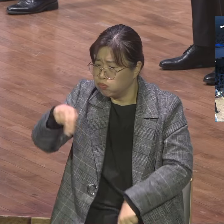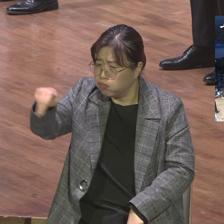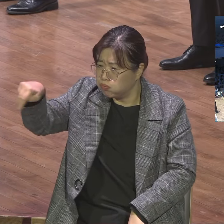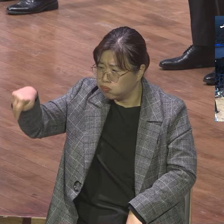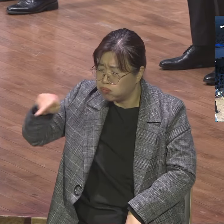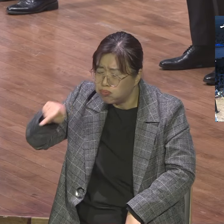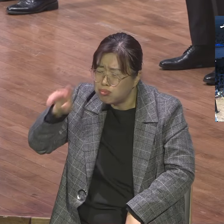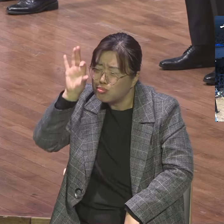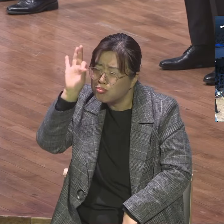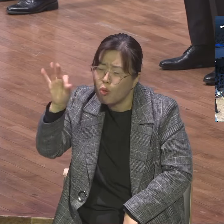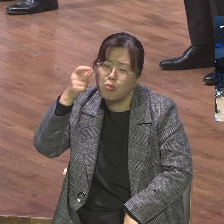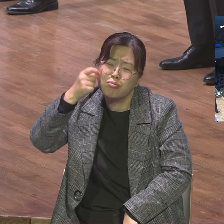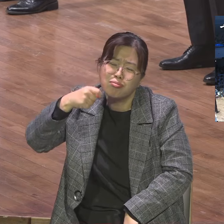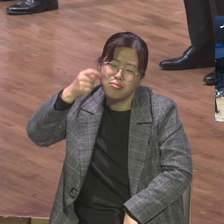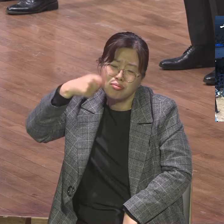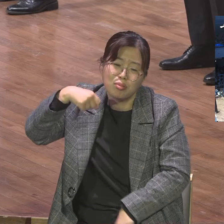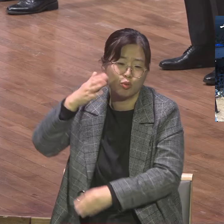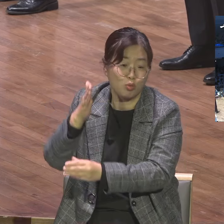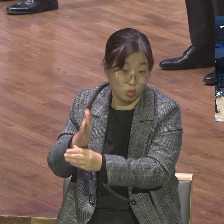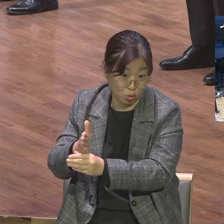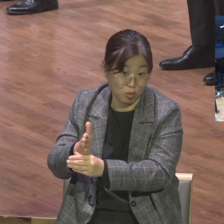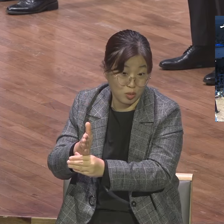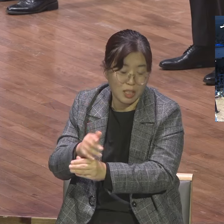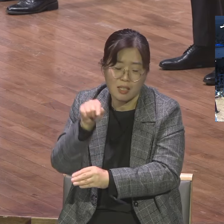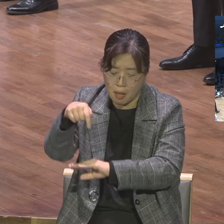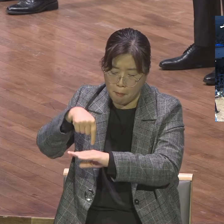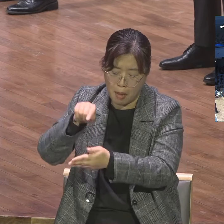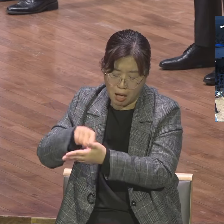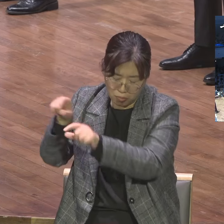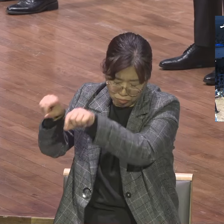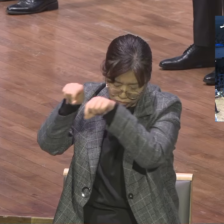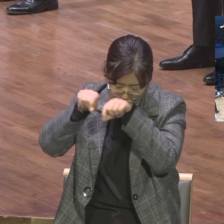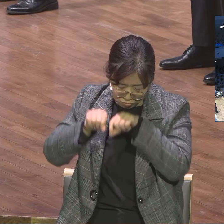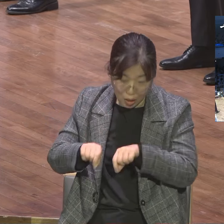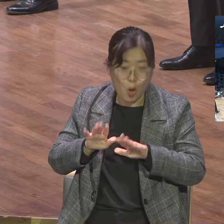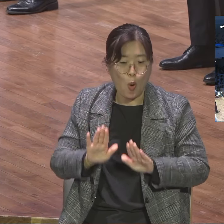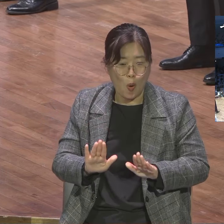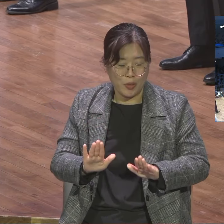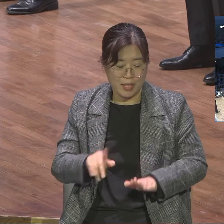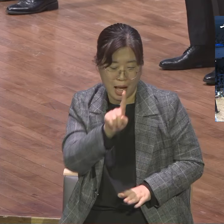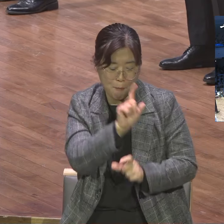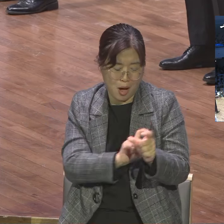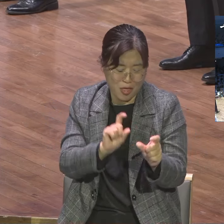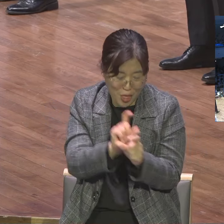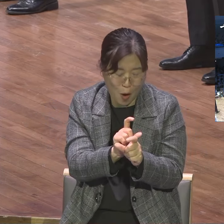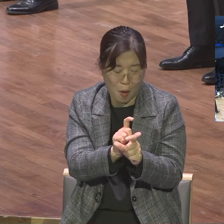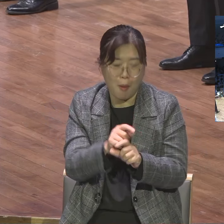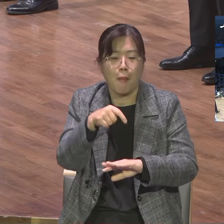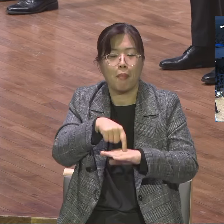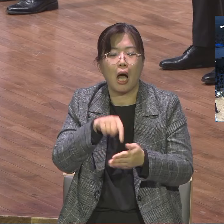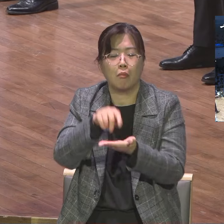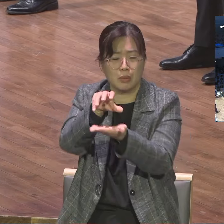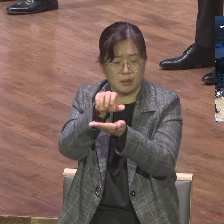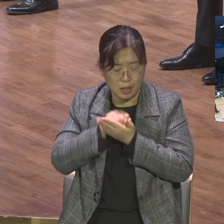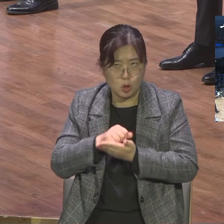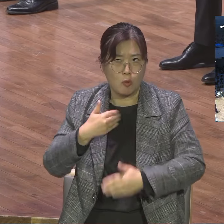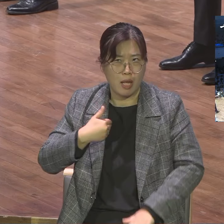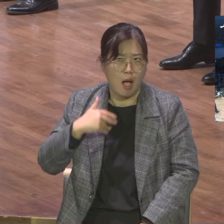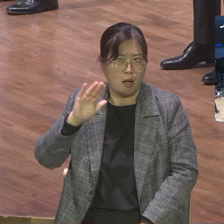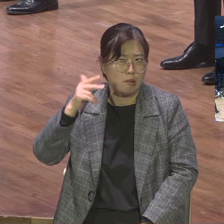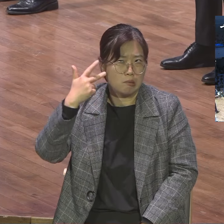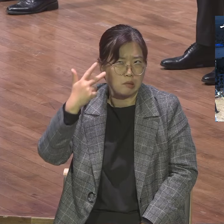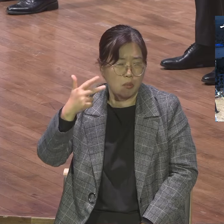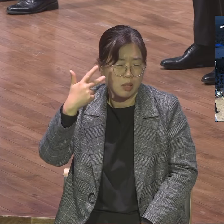하나님의 작정과 경험은 반드시 이루어질 줄 믿습니다. 10월 20일 원모의 진리를 놓고 함께 기도하겠습니다.